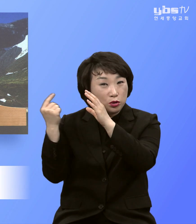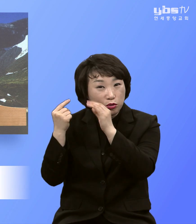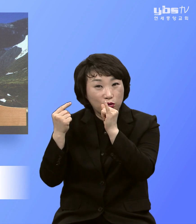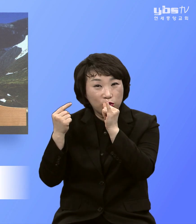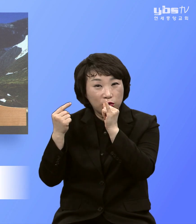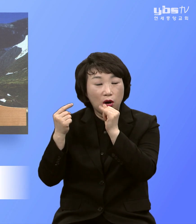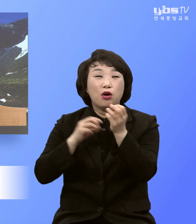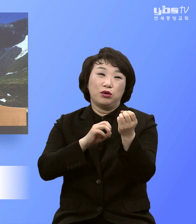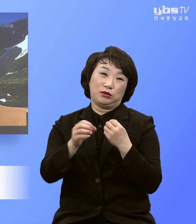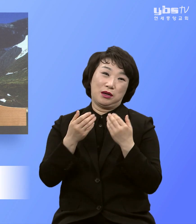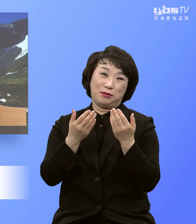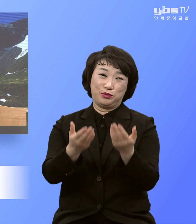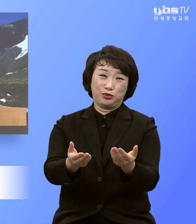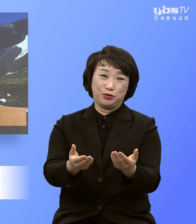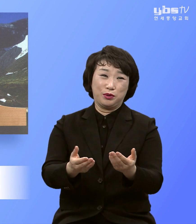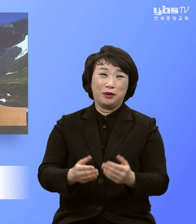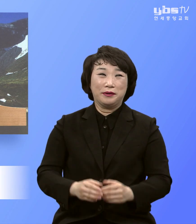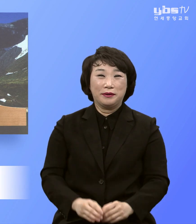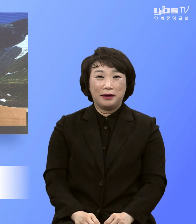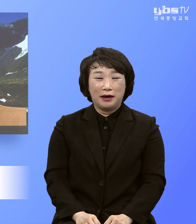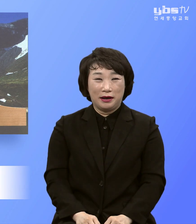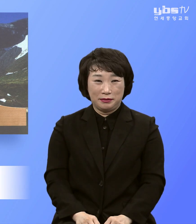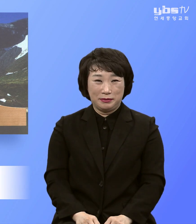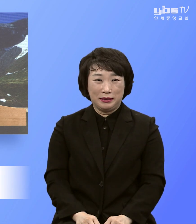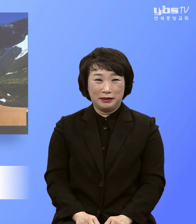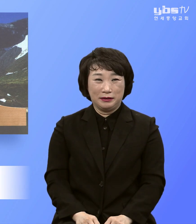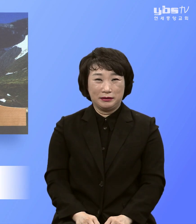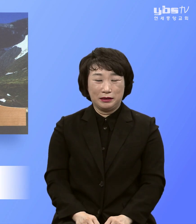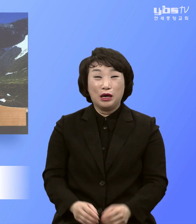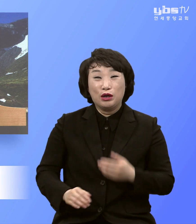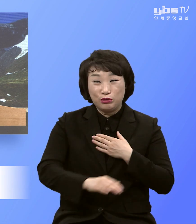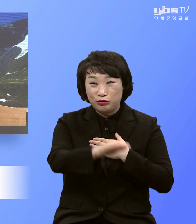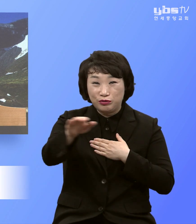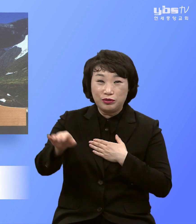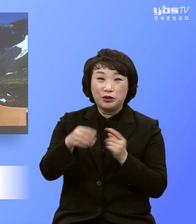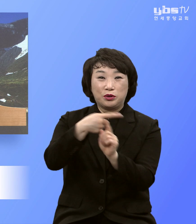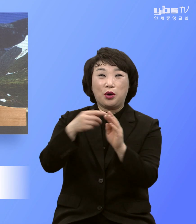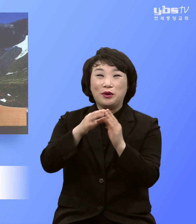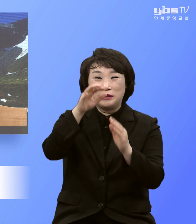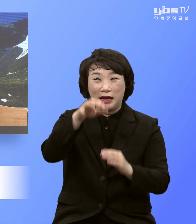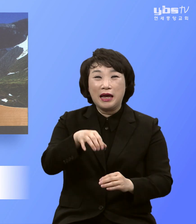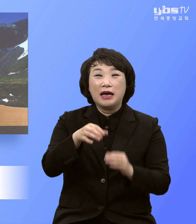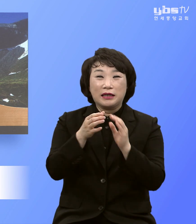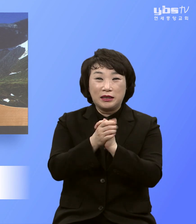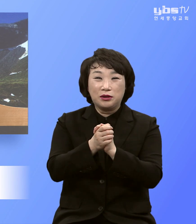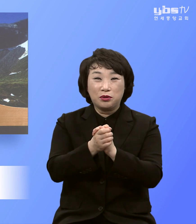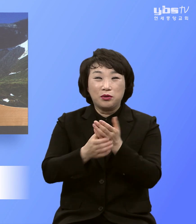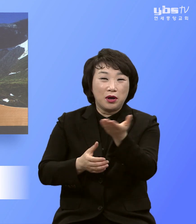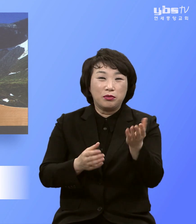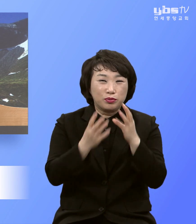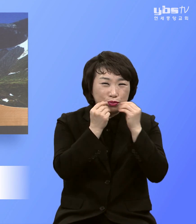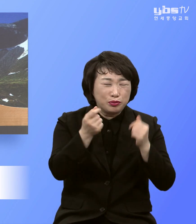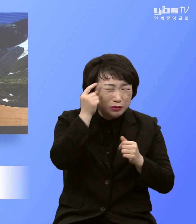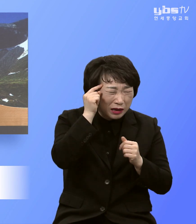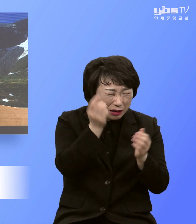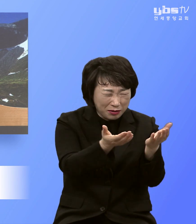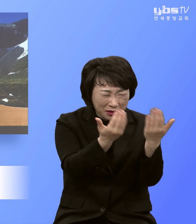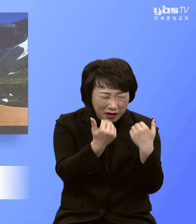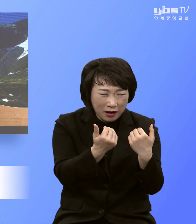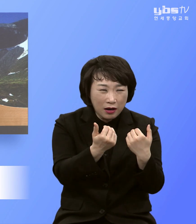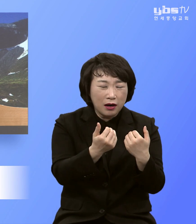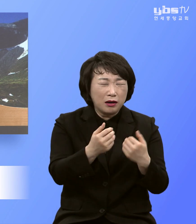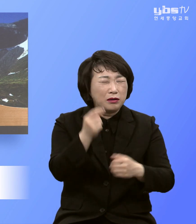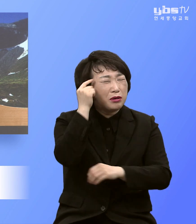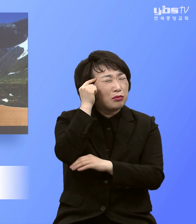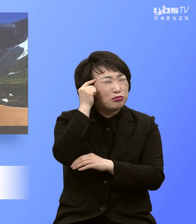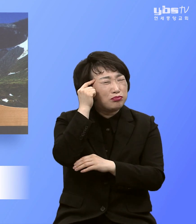들으시고 응답하셨다는 것입니다. 그래서 우리 교회의 기도는 잡념을 끌어들이는